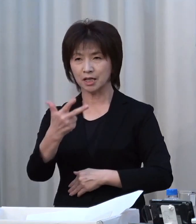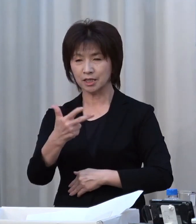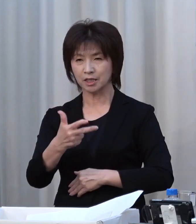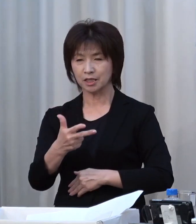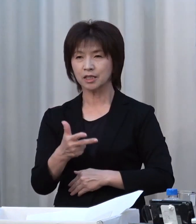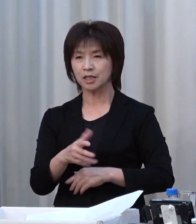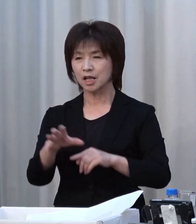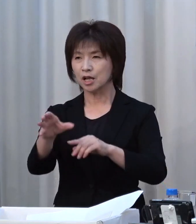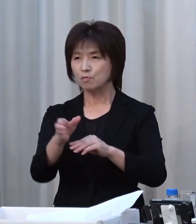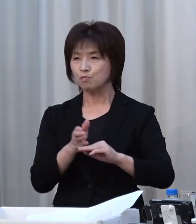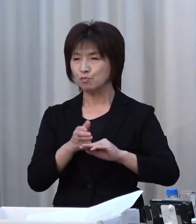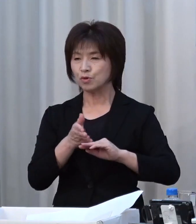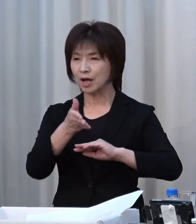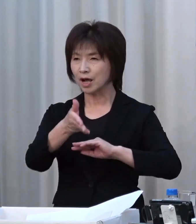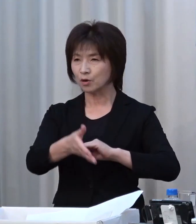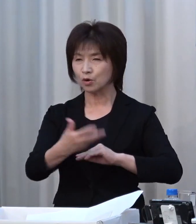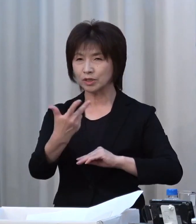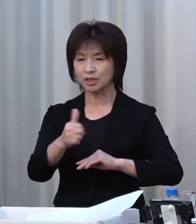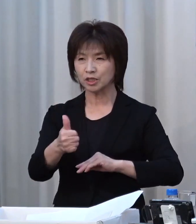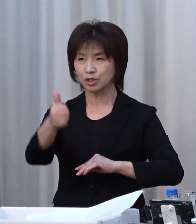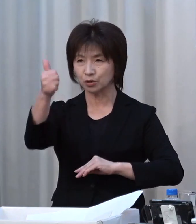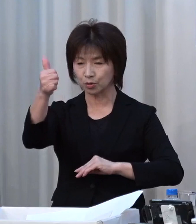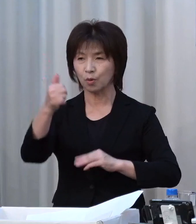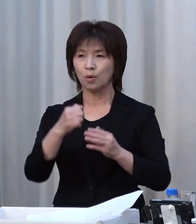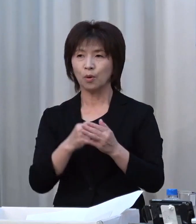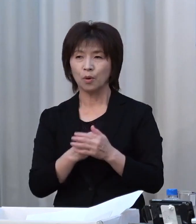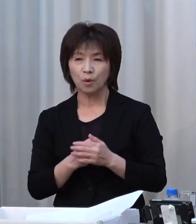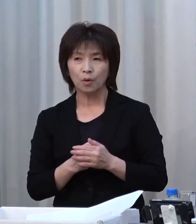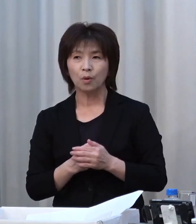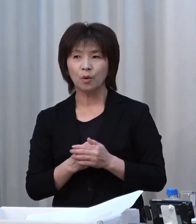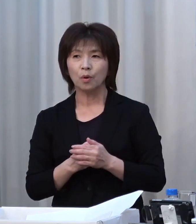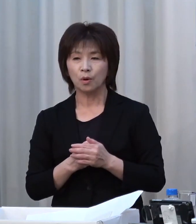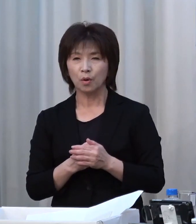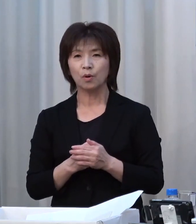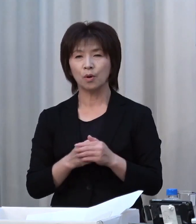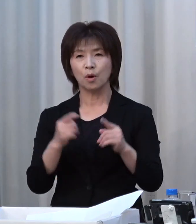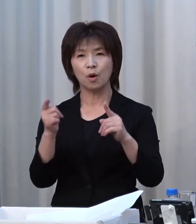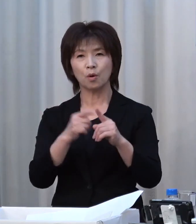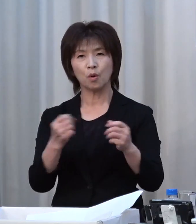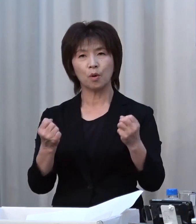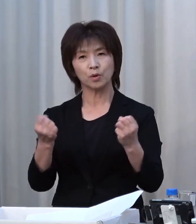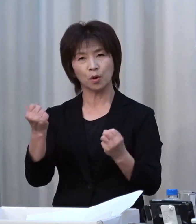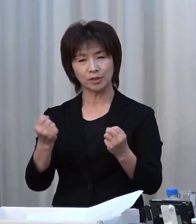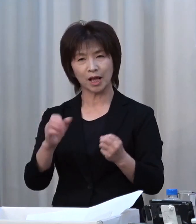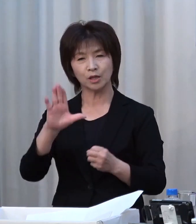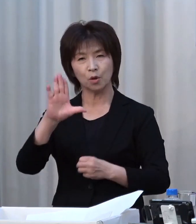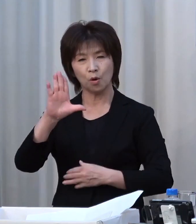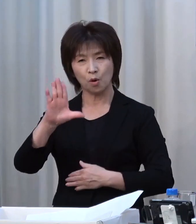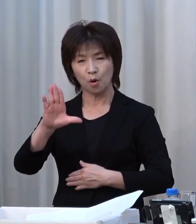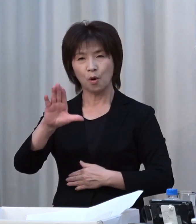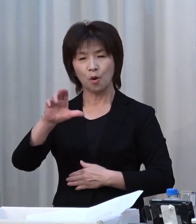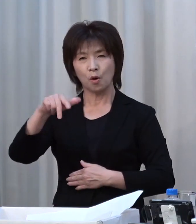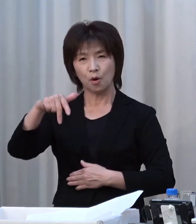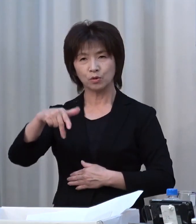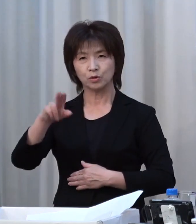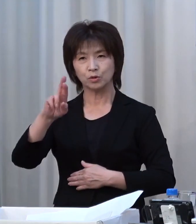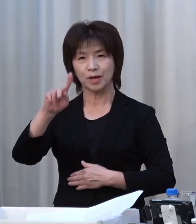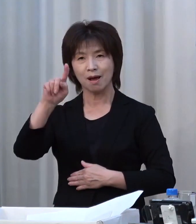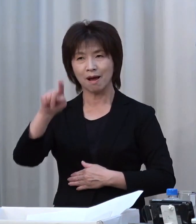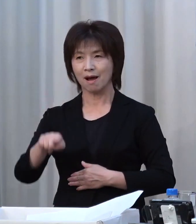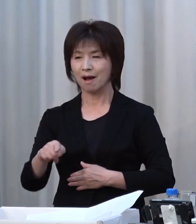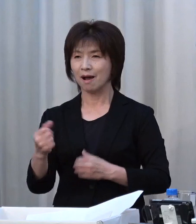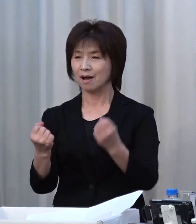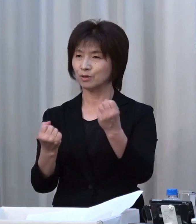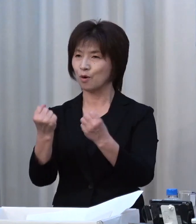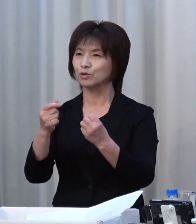長がですね、公用車のテスラを、多数の住民の反対とですね、議会側からも、多くの反